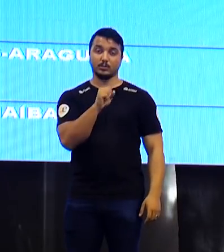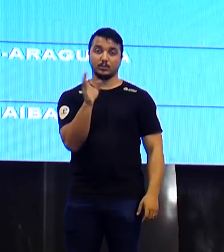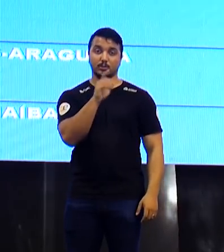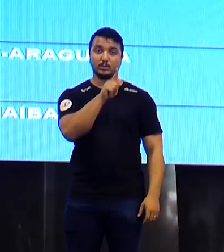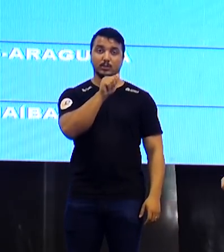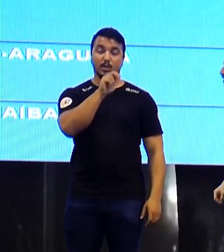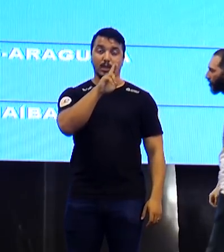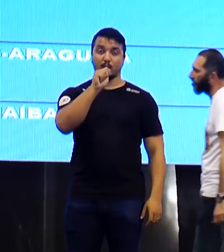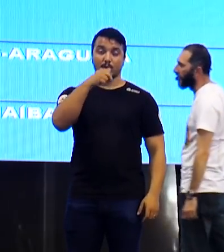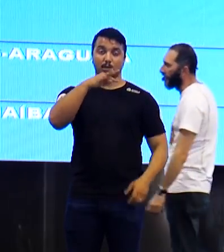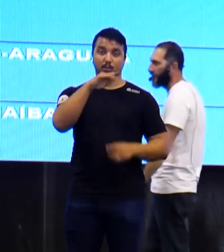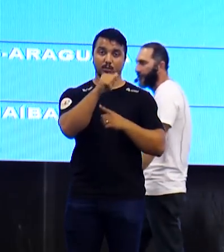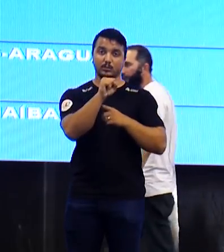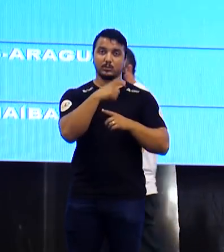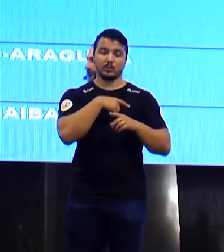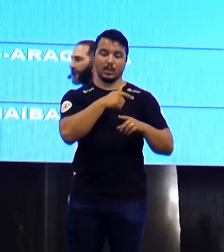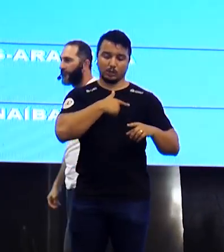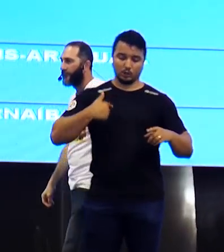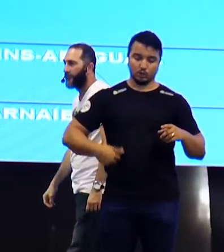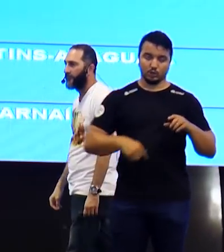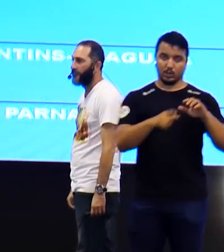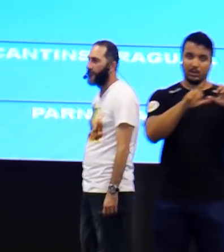ao sul do território chinês.